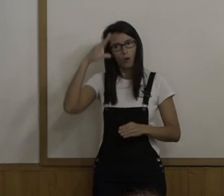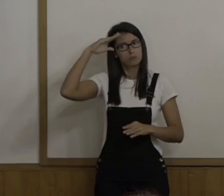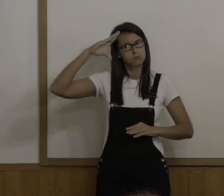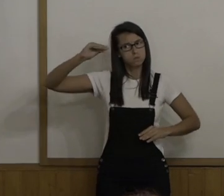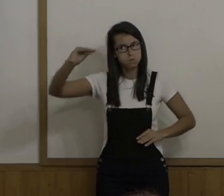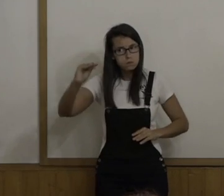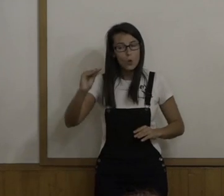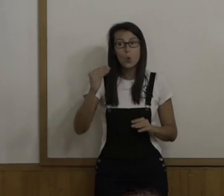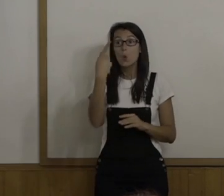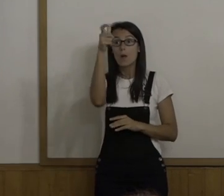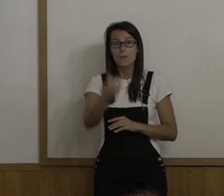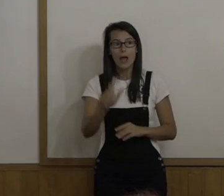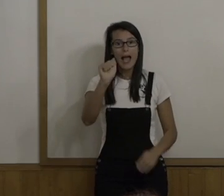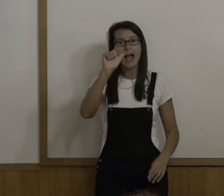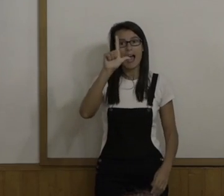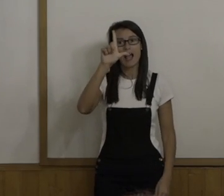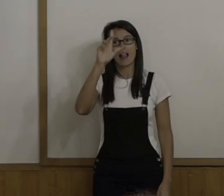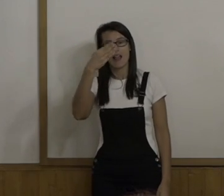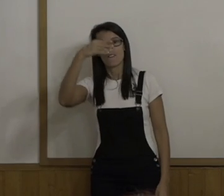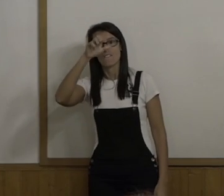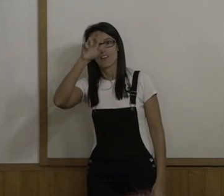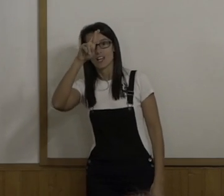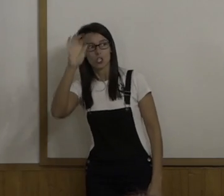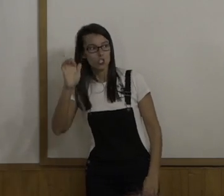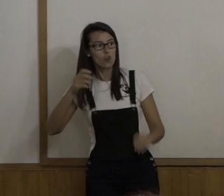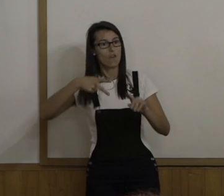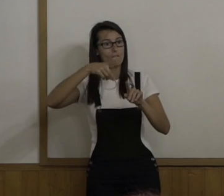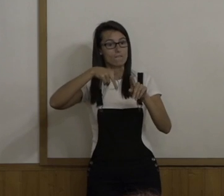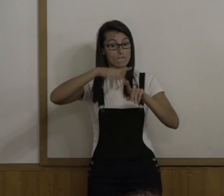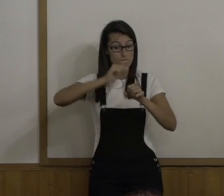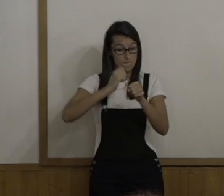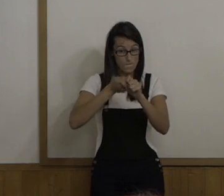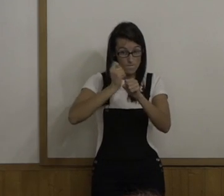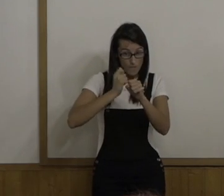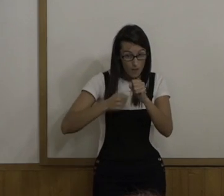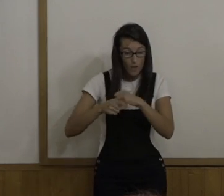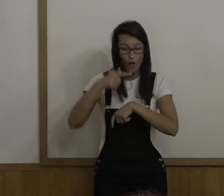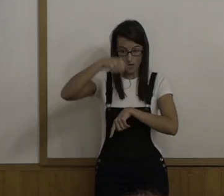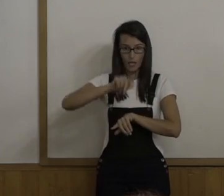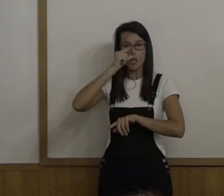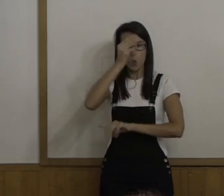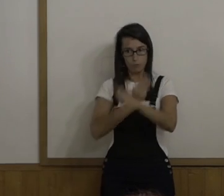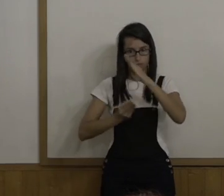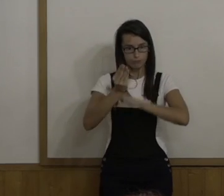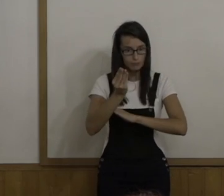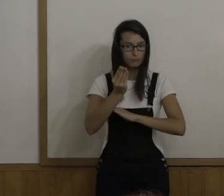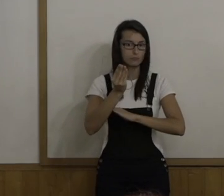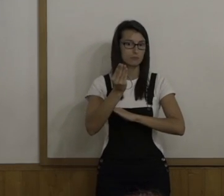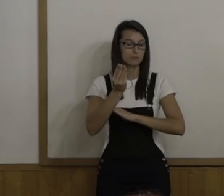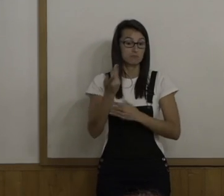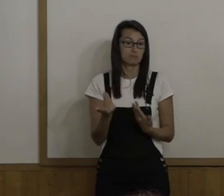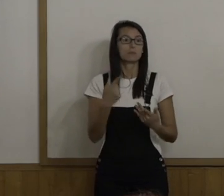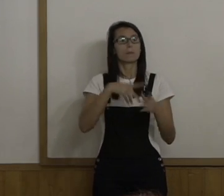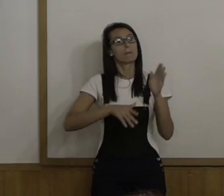entre ellos Alberto Ferreiro, el que hoy nos va a hablar, que es autóctono de aquí, de Lugo, y bueno,